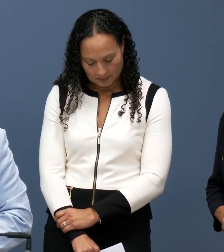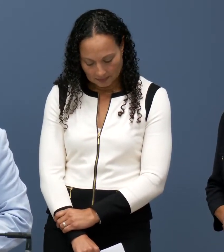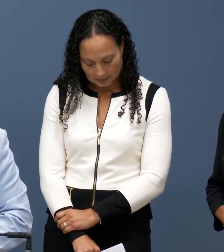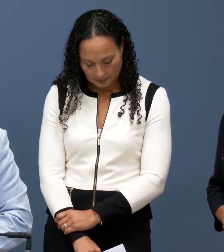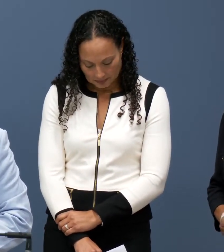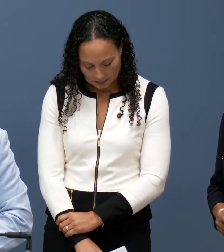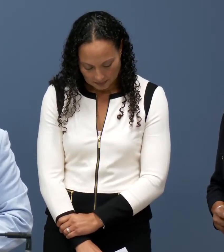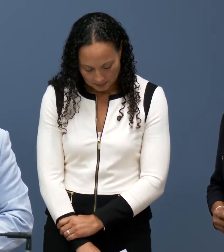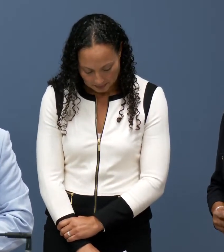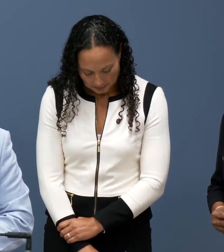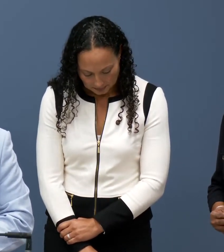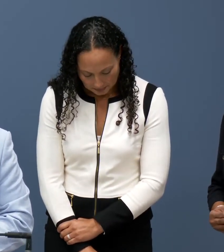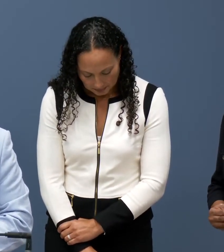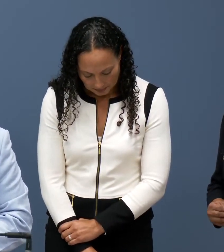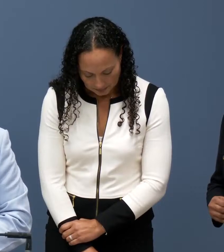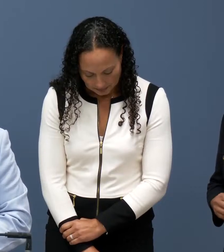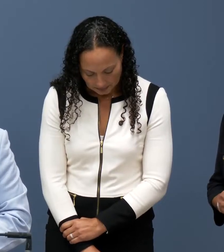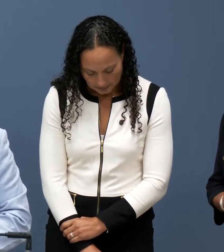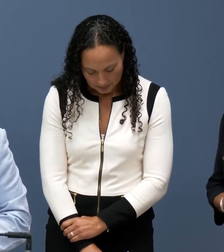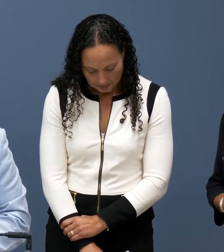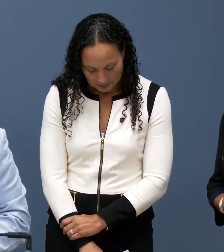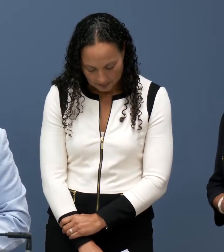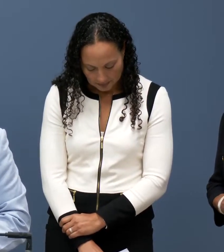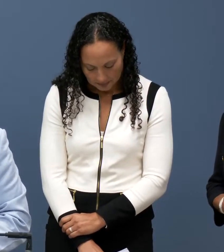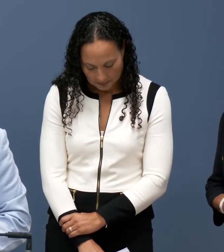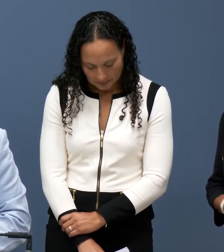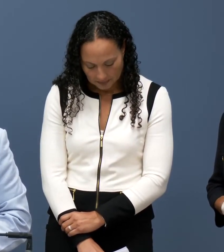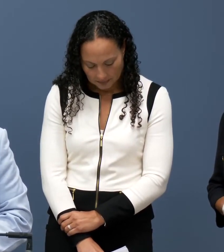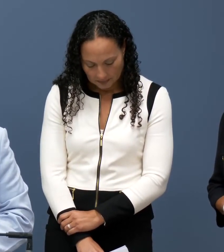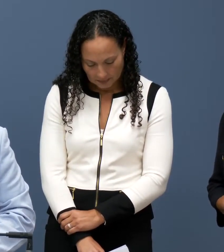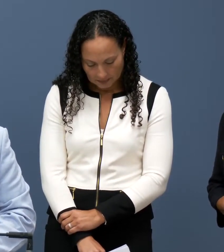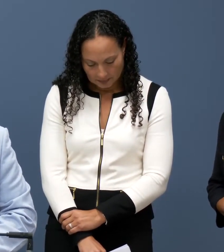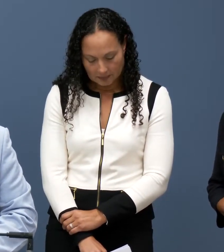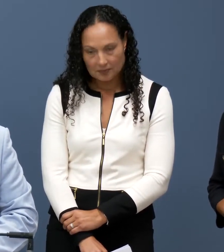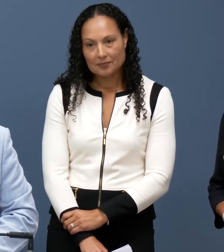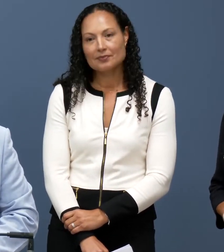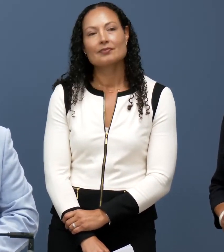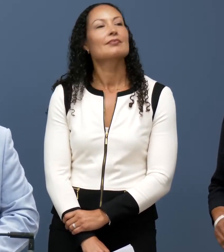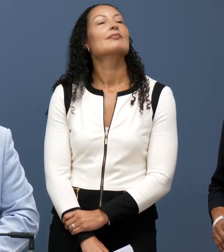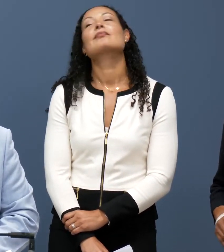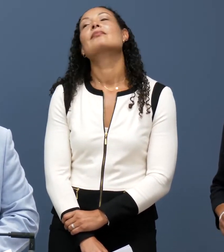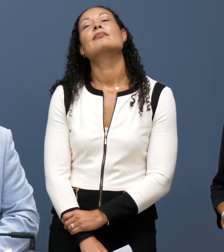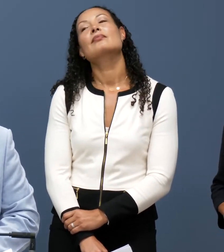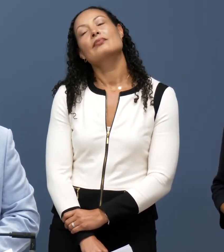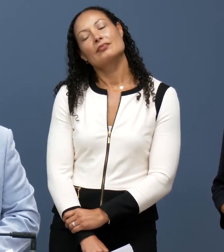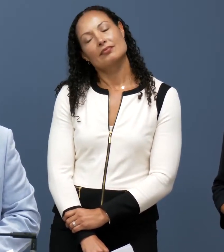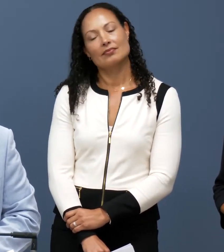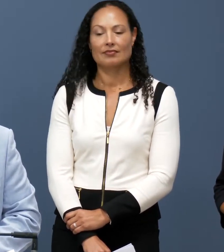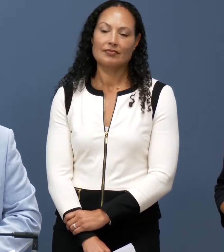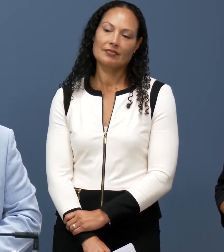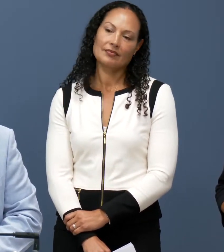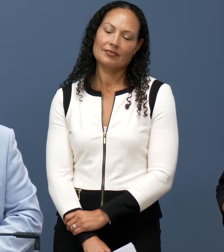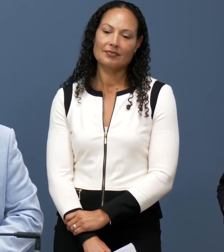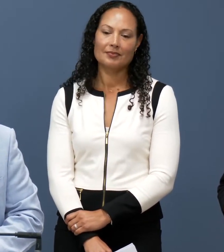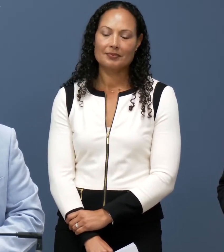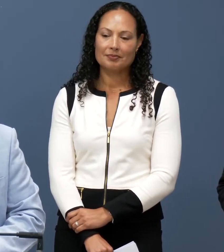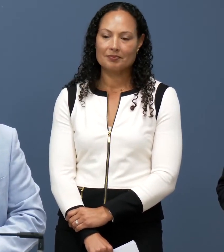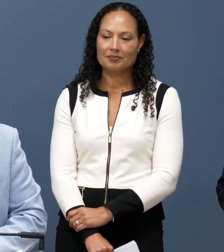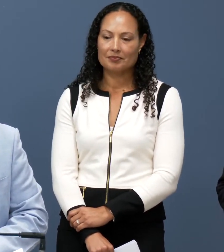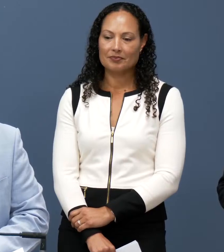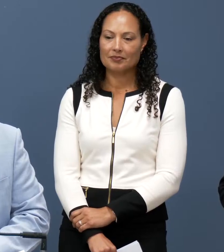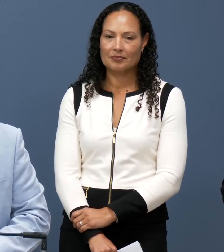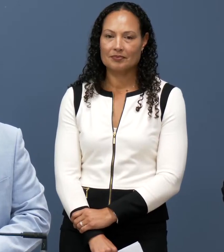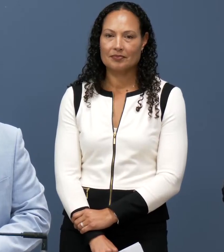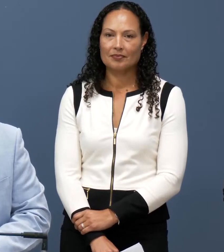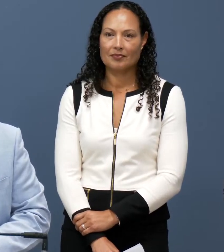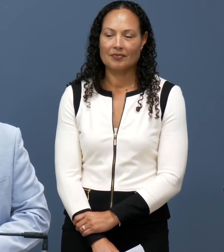ច្ចការដោះស្រាយបញ្ហានេះនៅក្រៅពេលដែលចប់វិបត្តិនេះទៅកាត់ឲ្យបើជាលទ្ធផលក្រុមសាលាក្រុងឡុងប៊ិចរបស់យើងបានសម្រេចជាផ្លែផ្កាជាច្រើនដែល